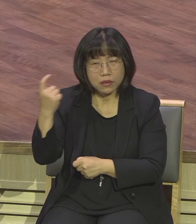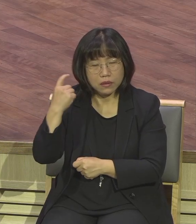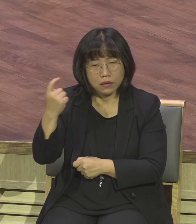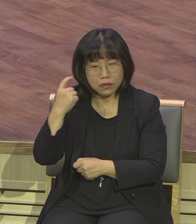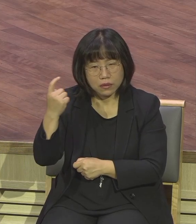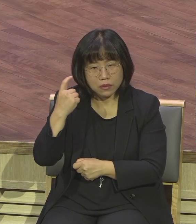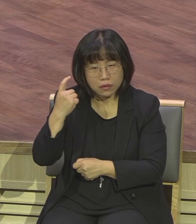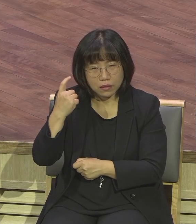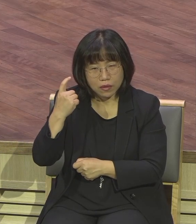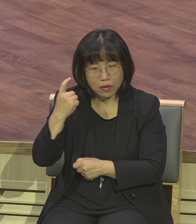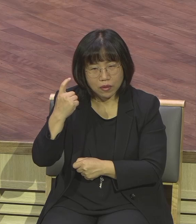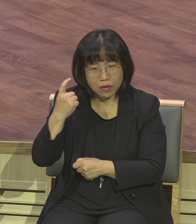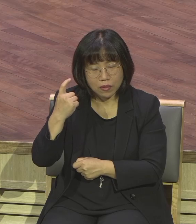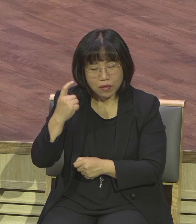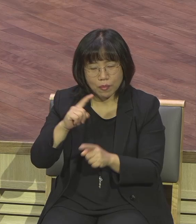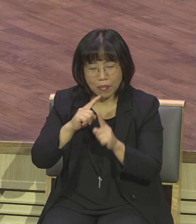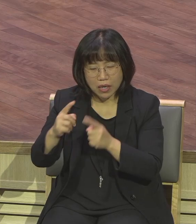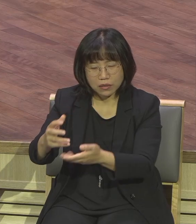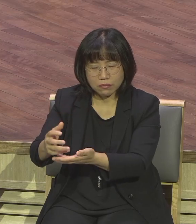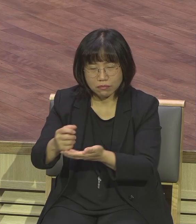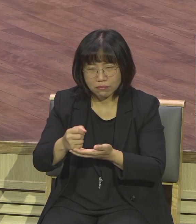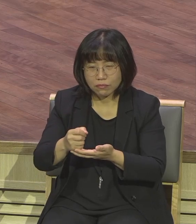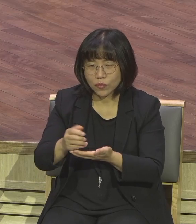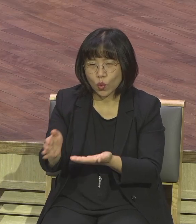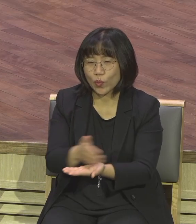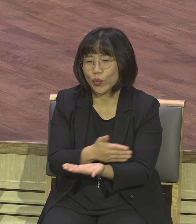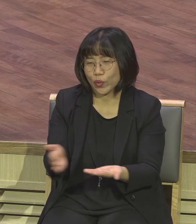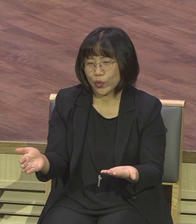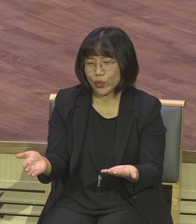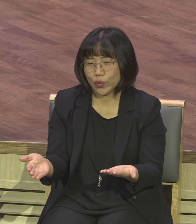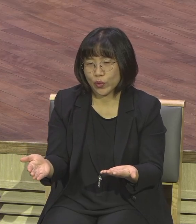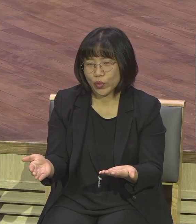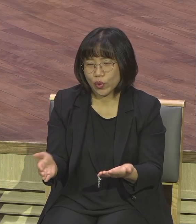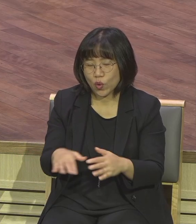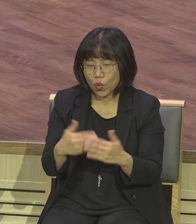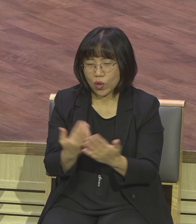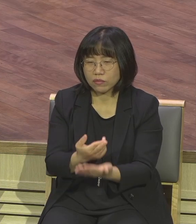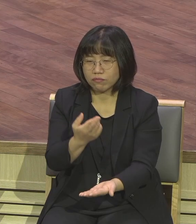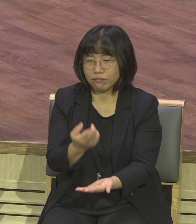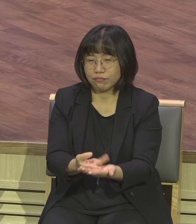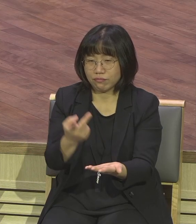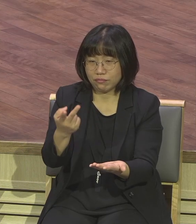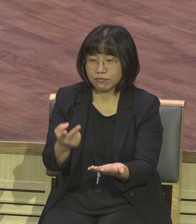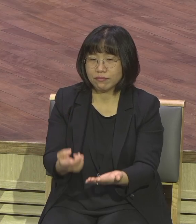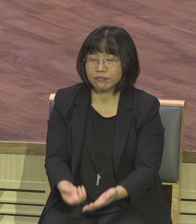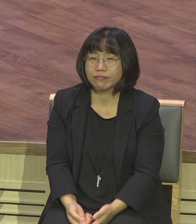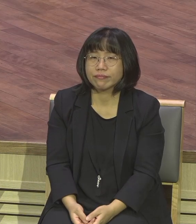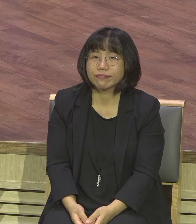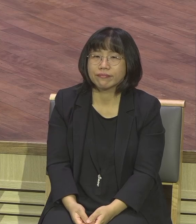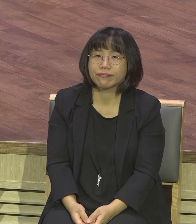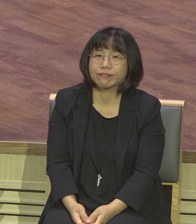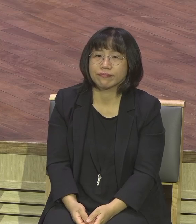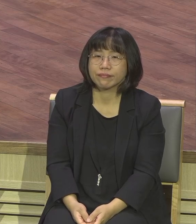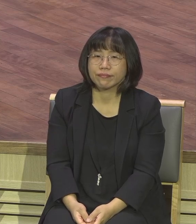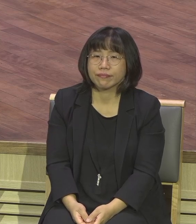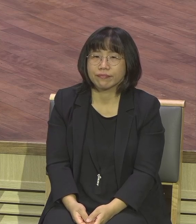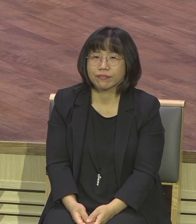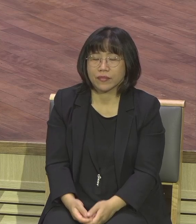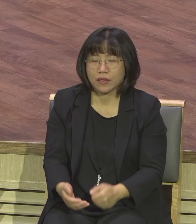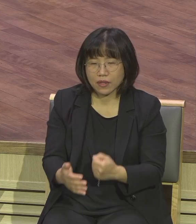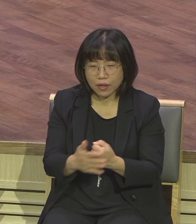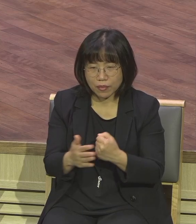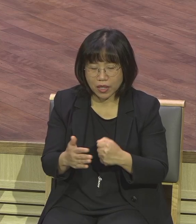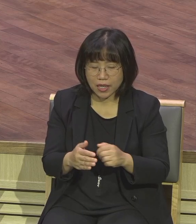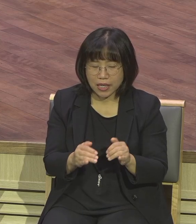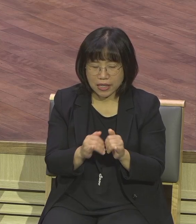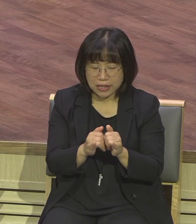말씀만 버벅대. 몰라, 없어, 뻥이야. 그러니까 뭐요? 말씀 없이 인본주의 서는